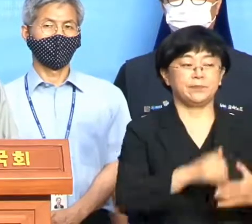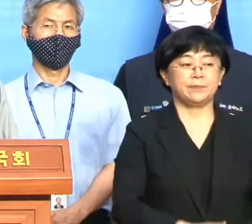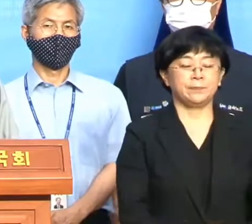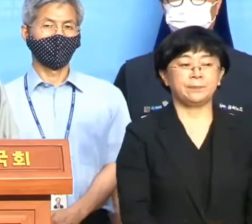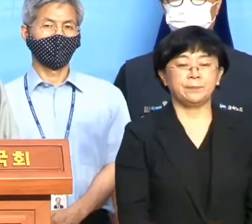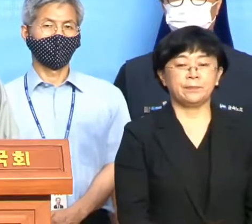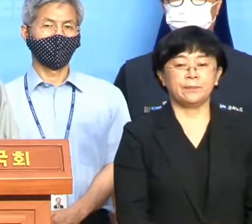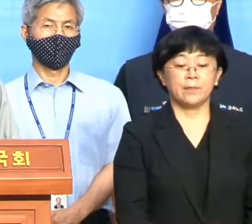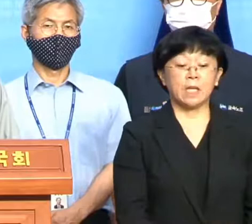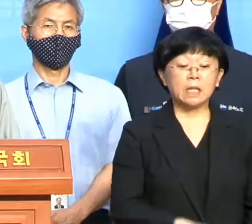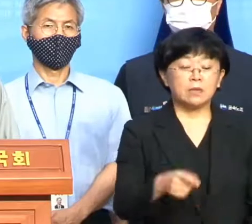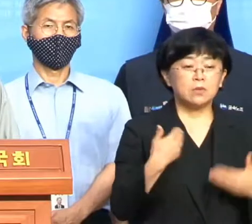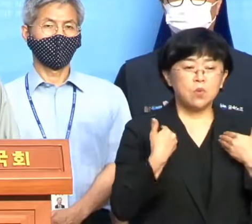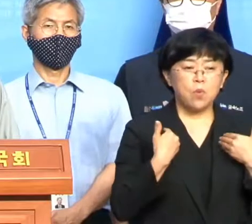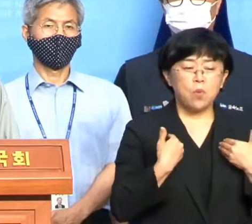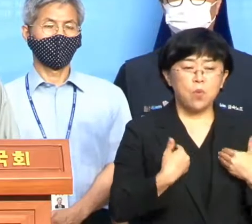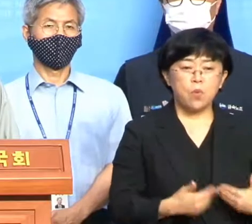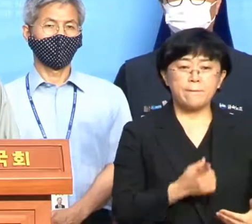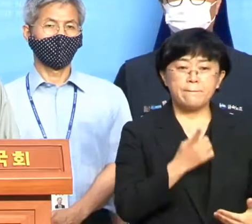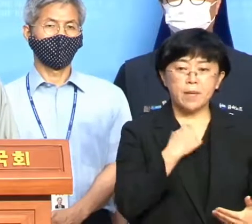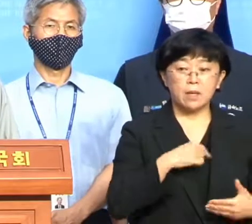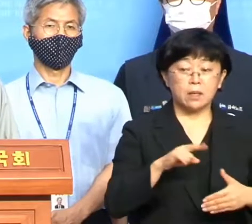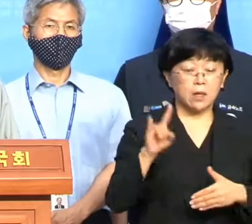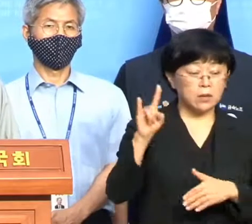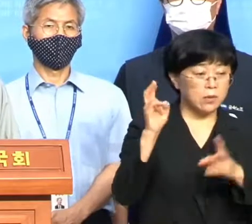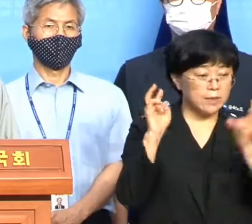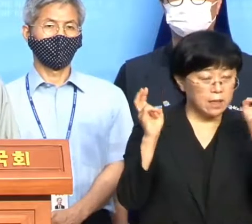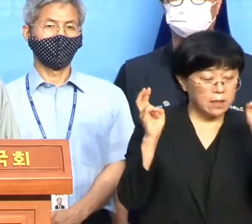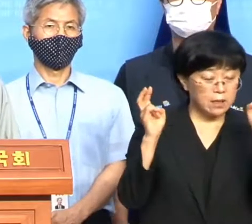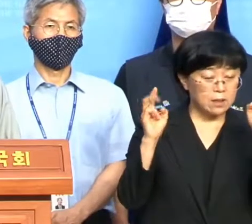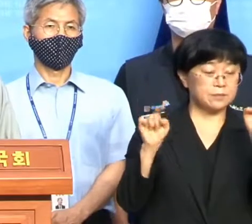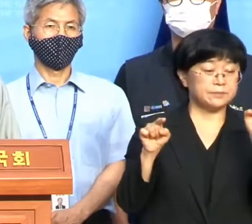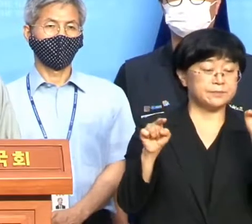그런데 그 조용하던 2 현대중공업에